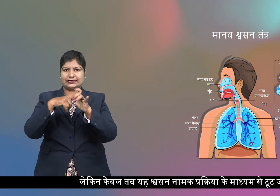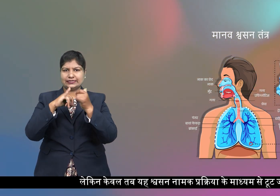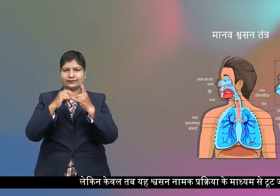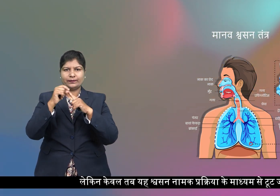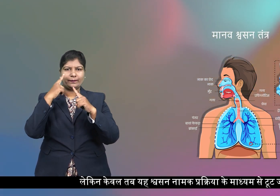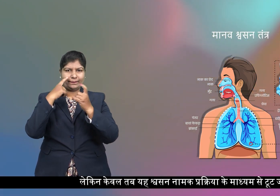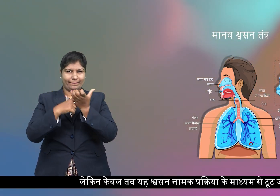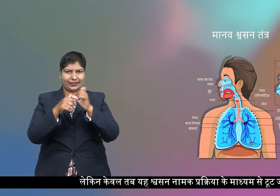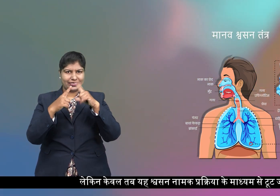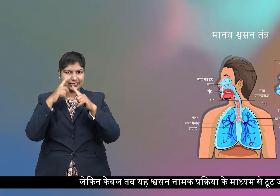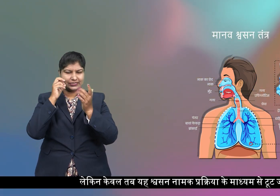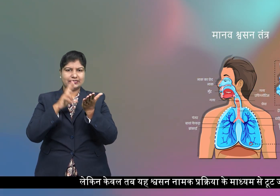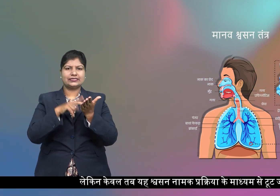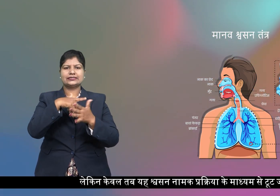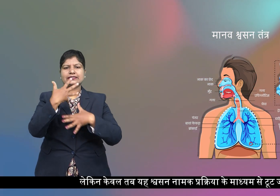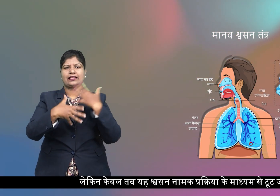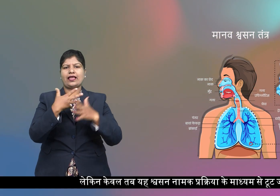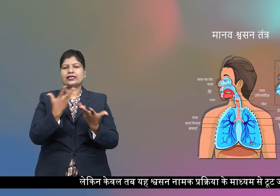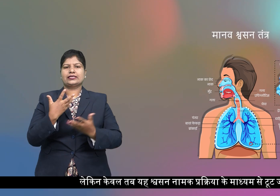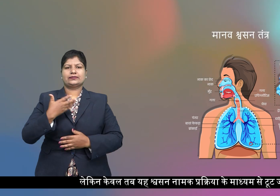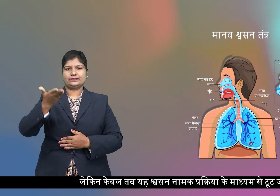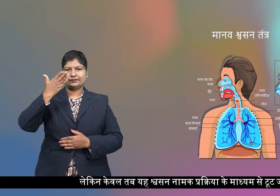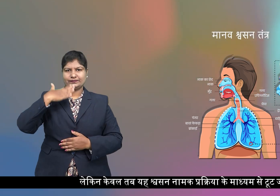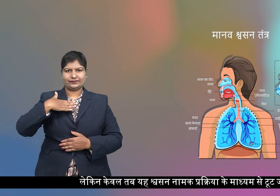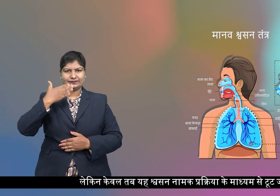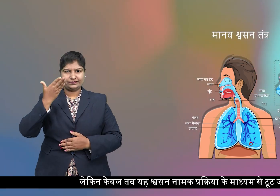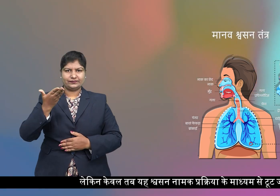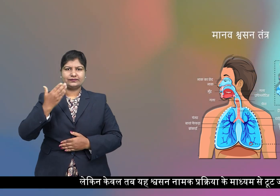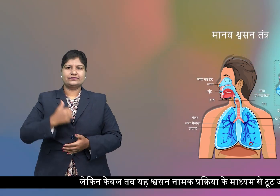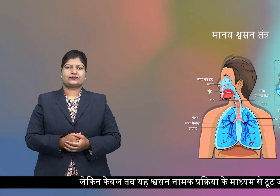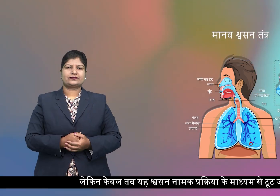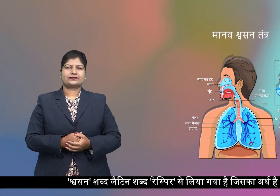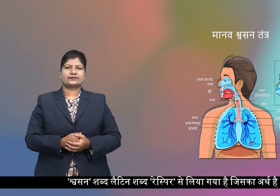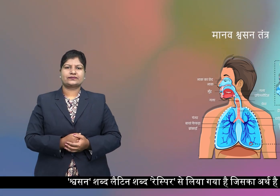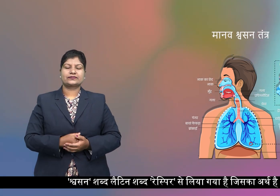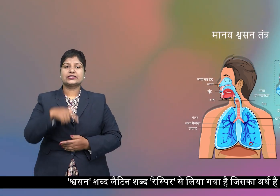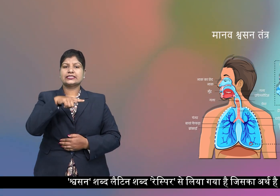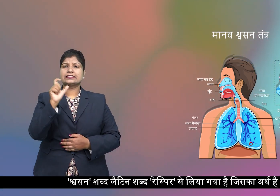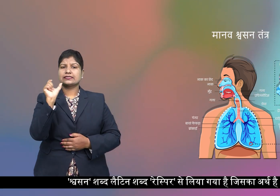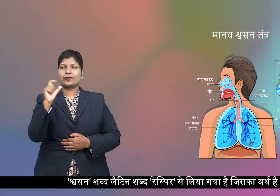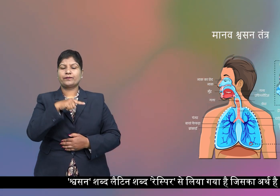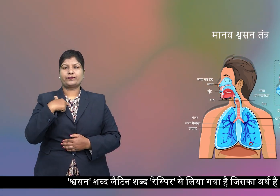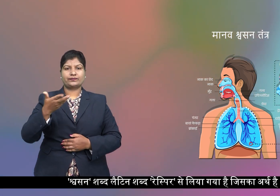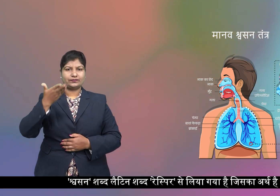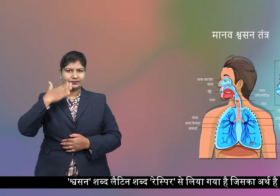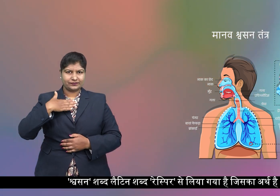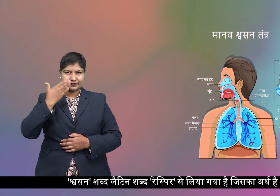नामक प्रक्रिया के माध्यम से टूट जाता है। श्वसन शब्द